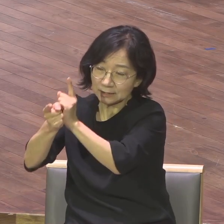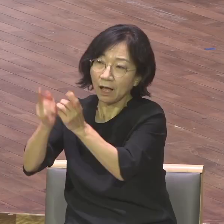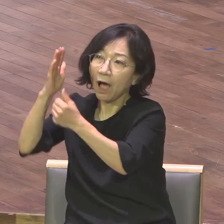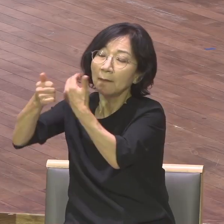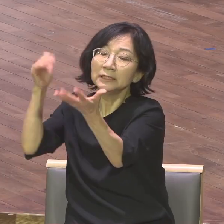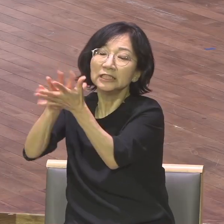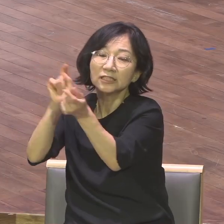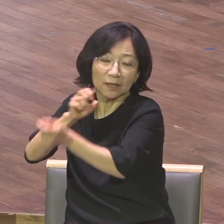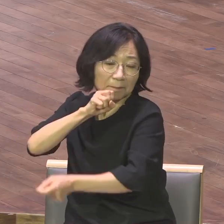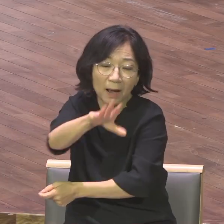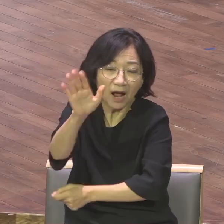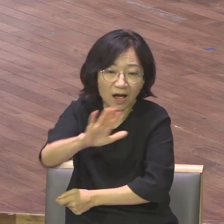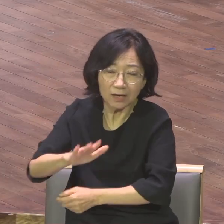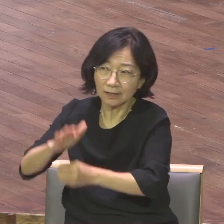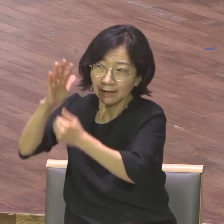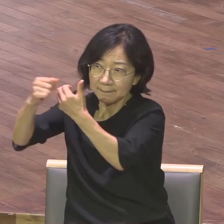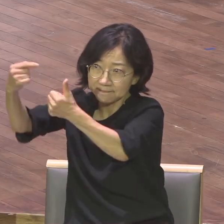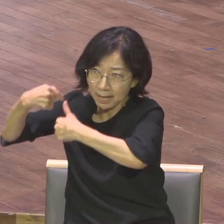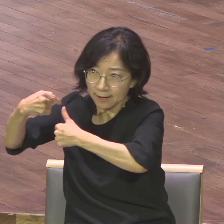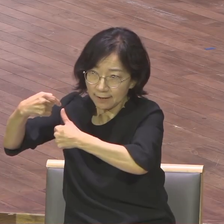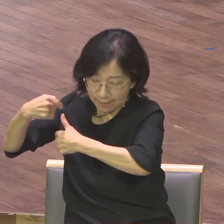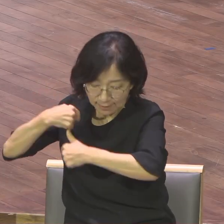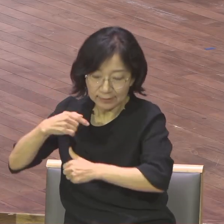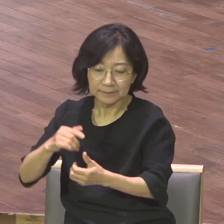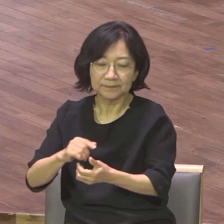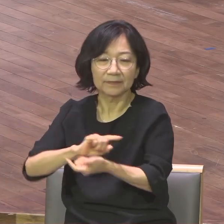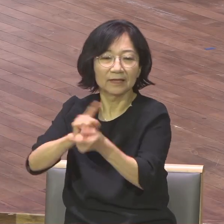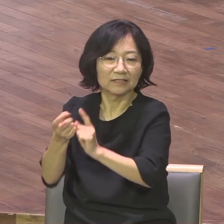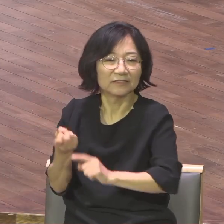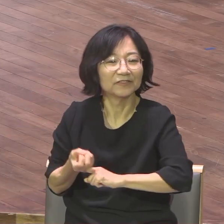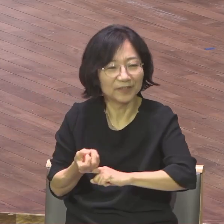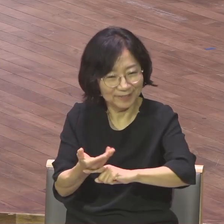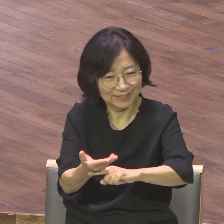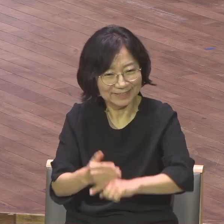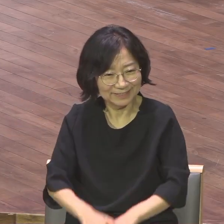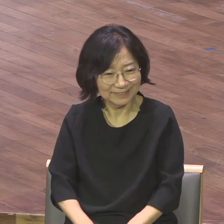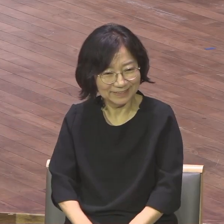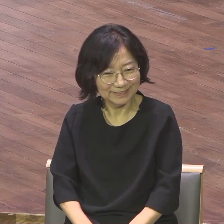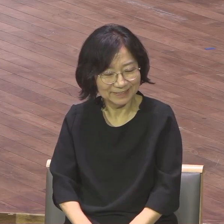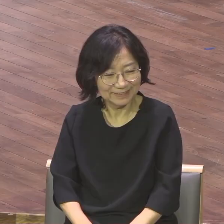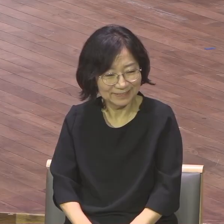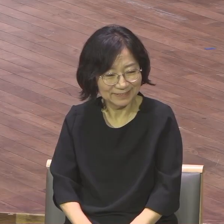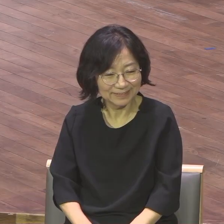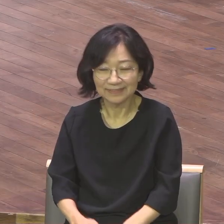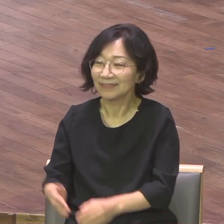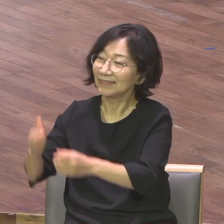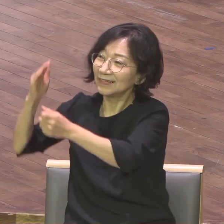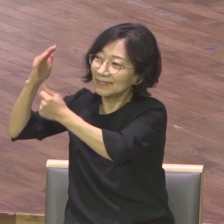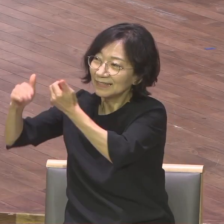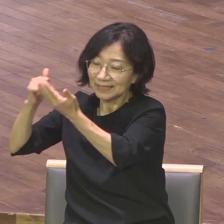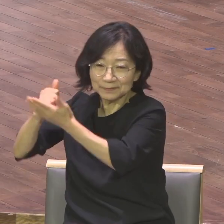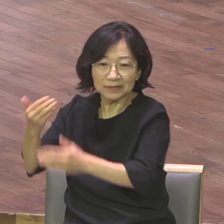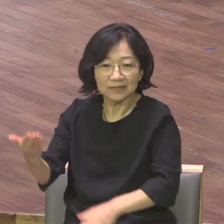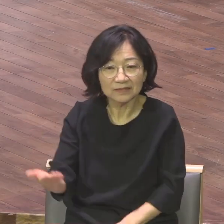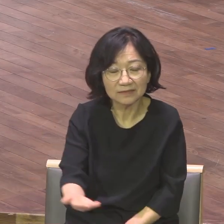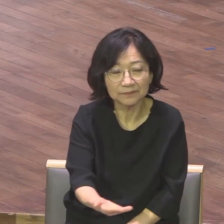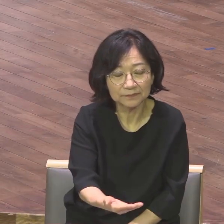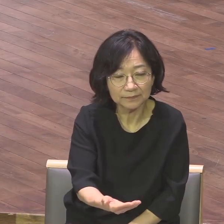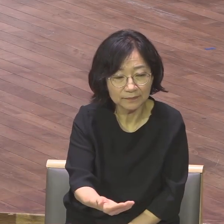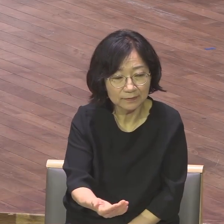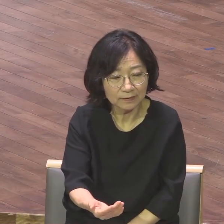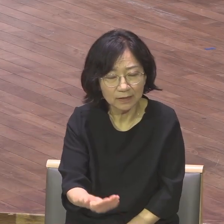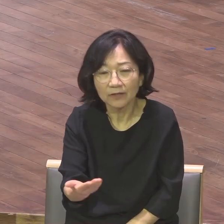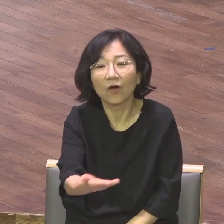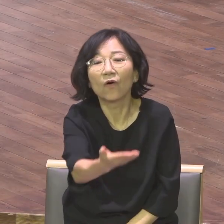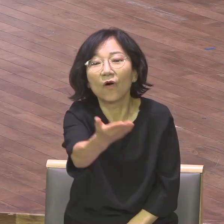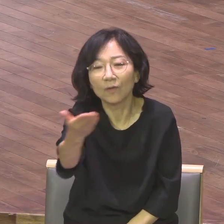하나님께서는 지금 이 시대에 저와 여러분에게 에스겔처럼 생명의 말씀을 전하는 말씀의